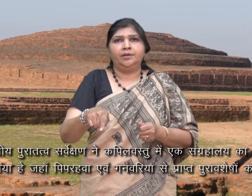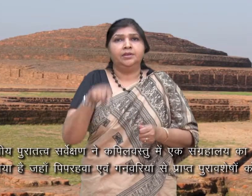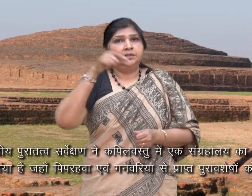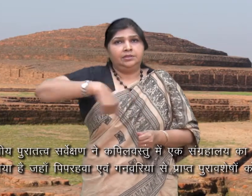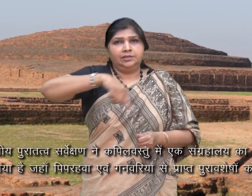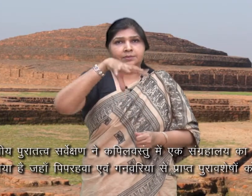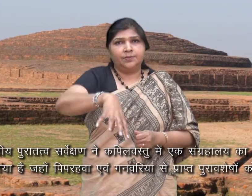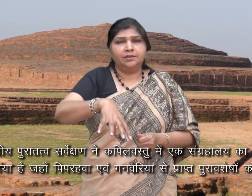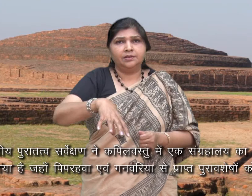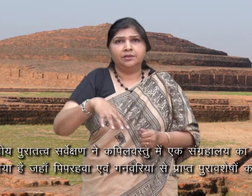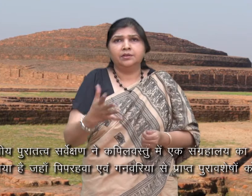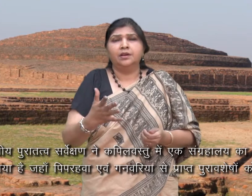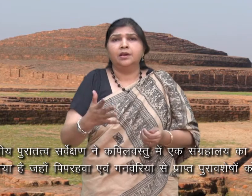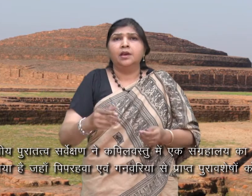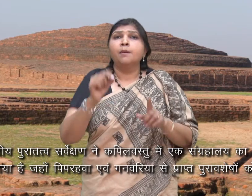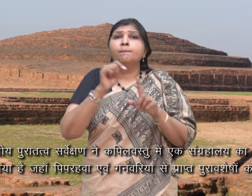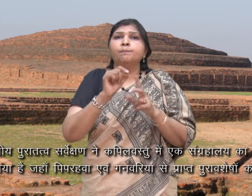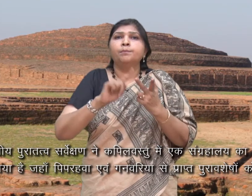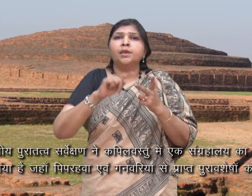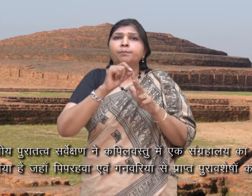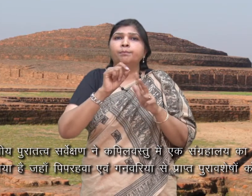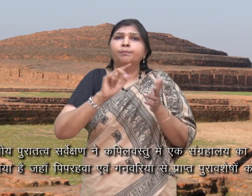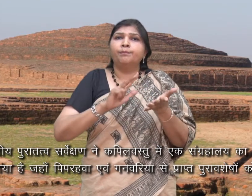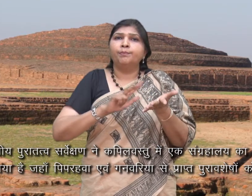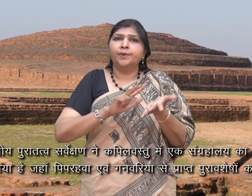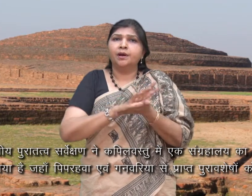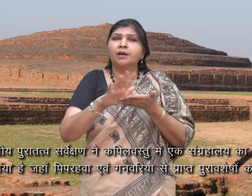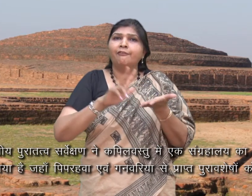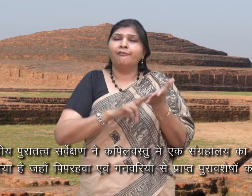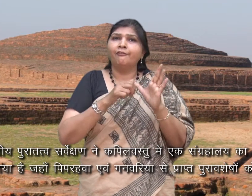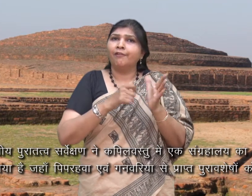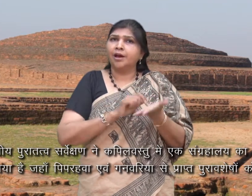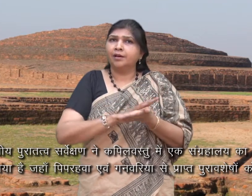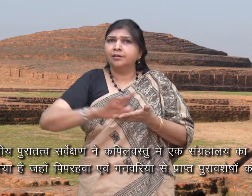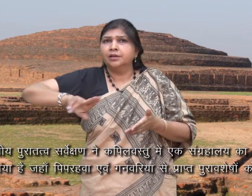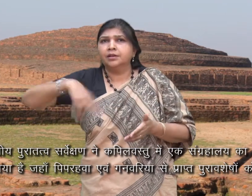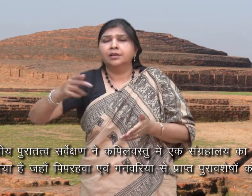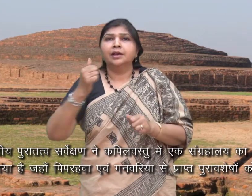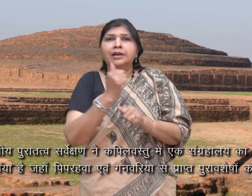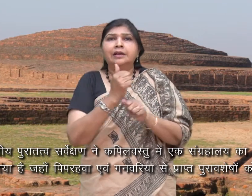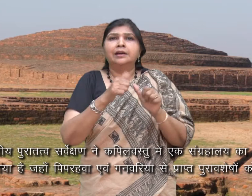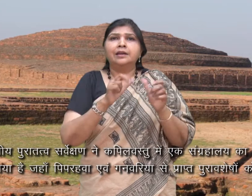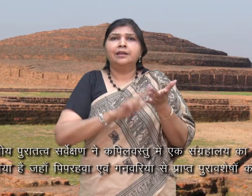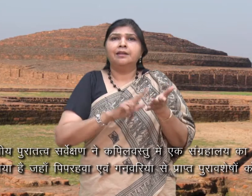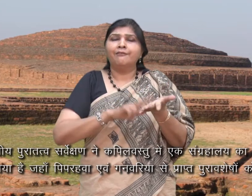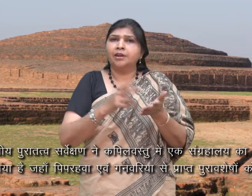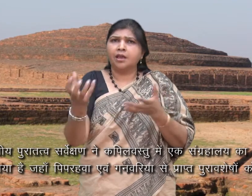जहां पिपरहवा एवं गनवरिया से प्राप्त पुरावशेषों को मुख्य रूप से प्रदर्शित किया गया है।